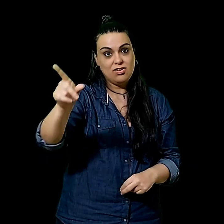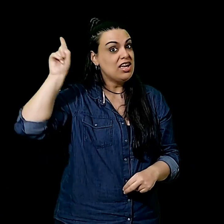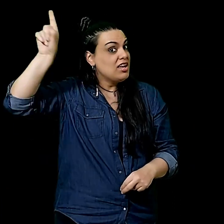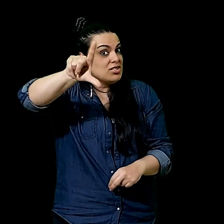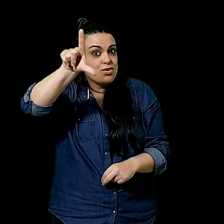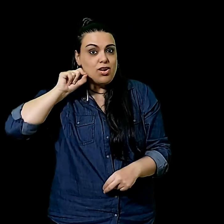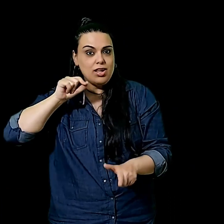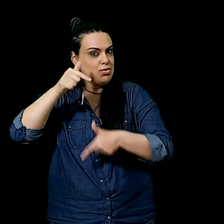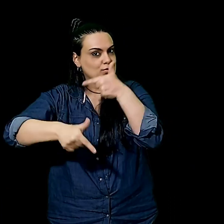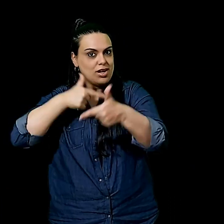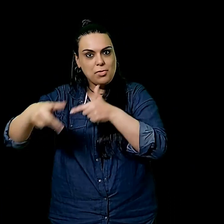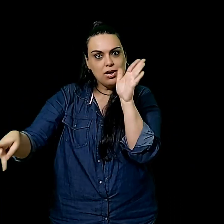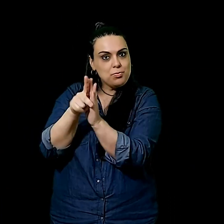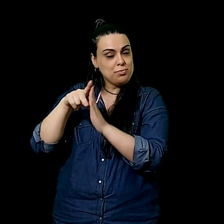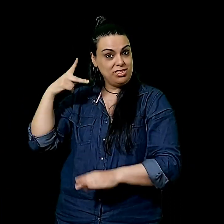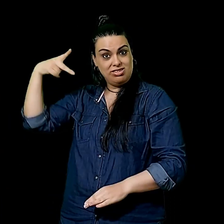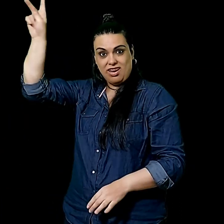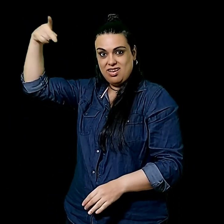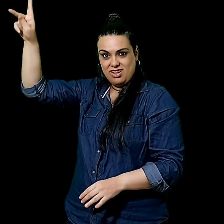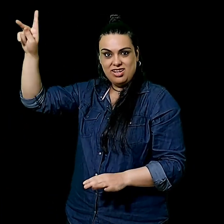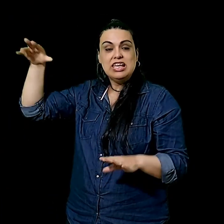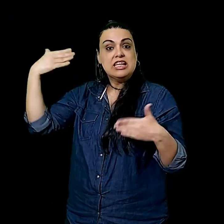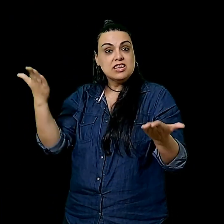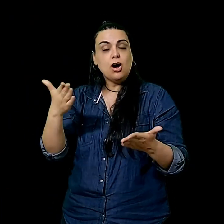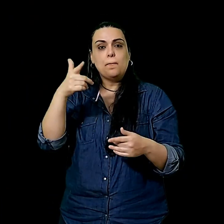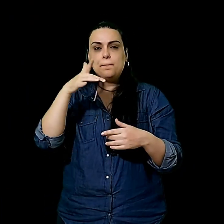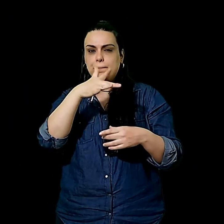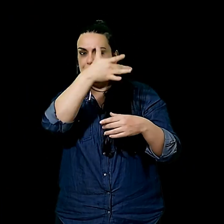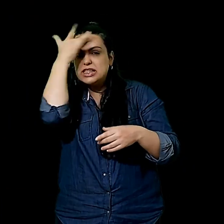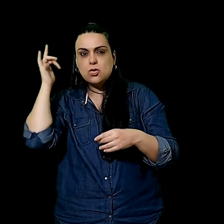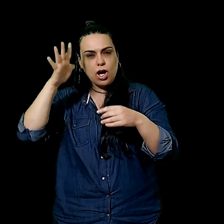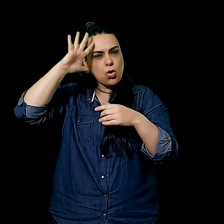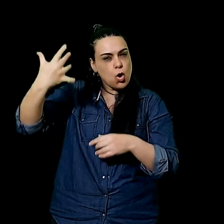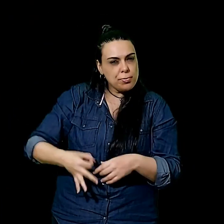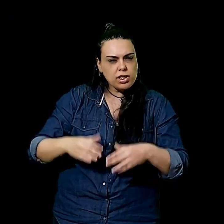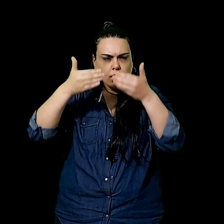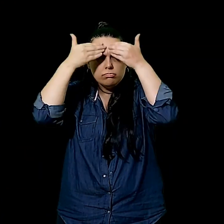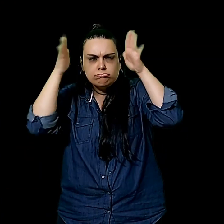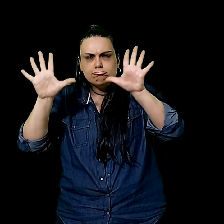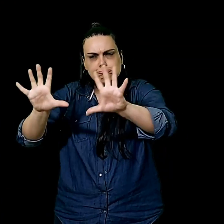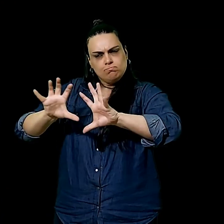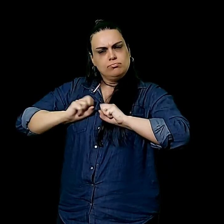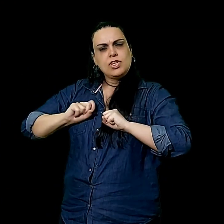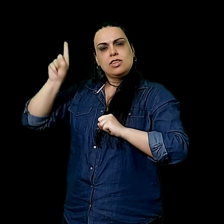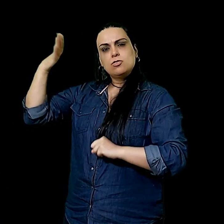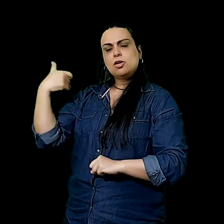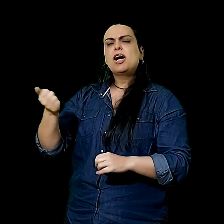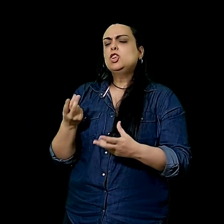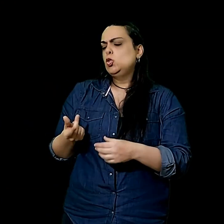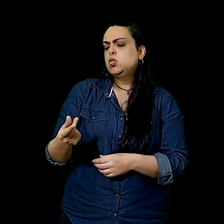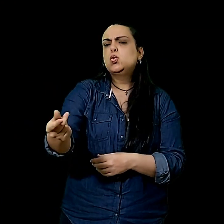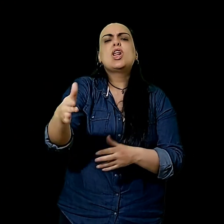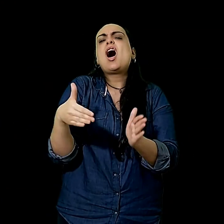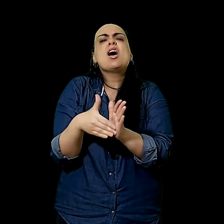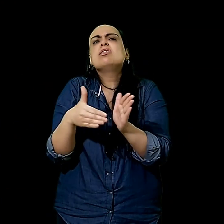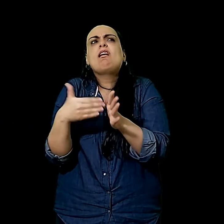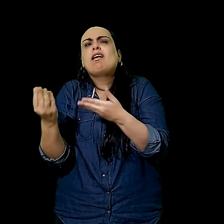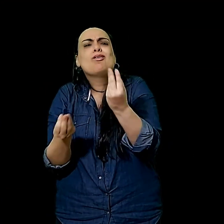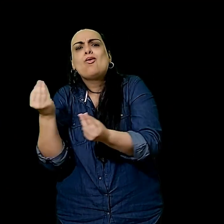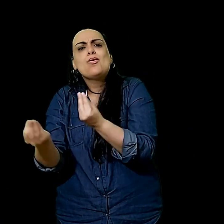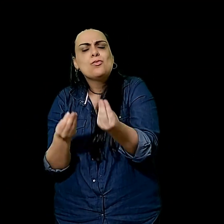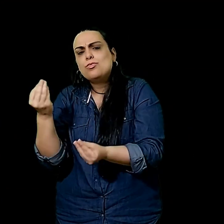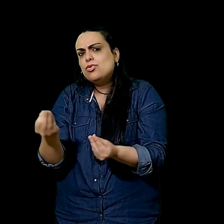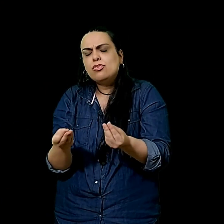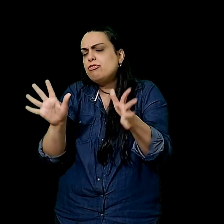nossa perspectiva de quem compreendeu a chamada e de quem está caminhando com Deus acerca da durabilidade da chamada? Quanto dura, Camila? Até onde que eu